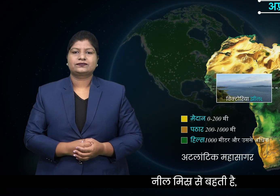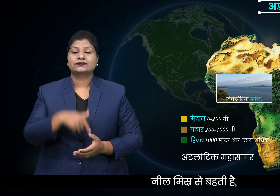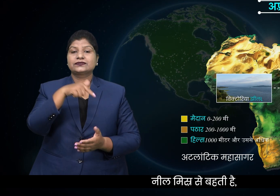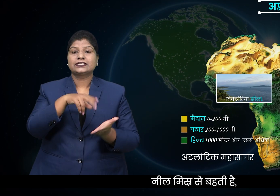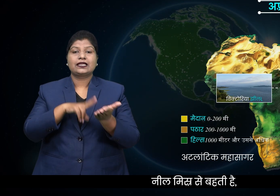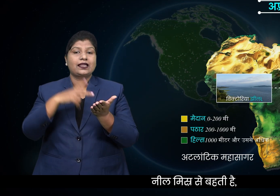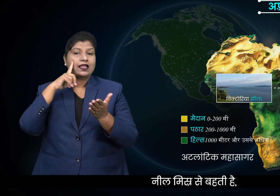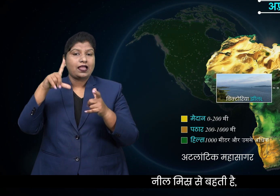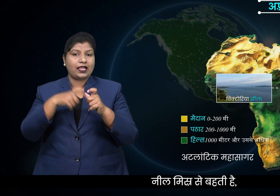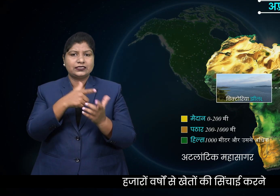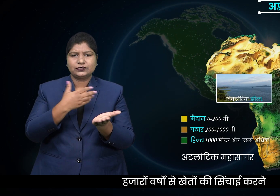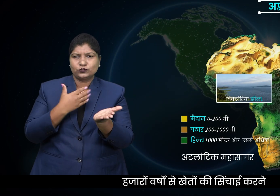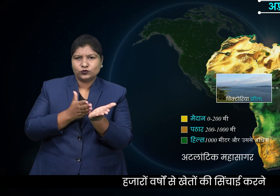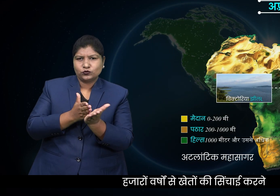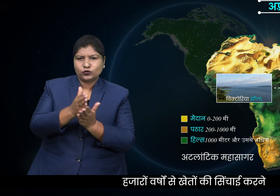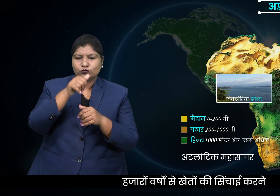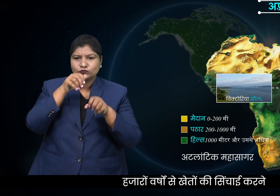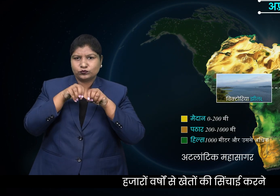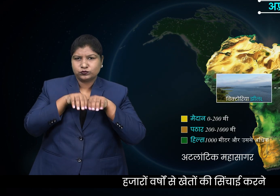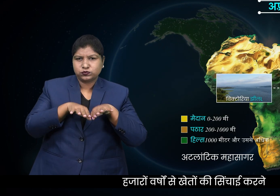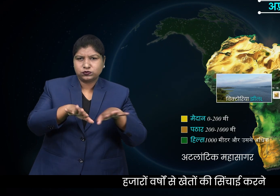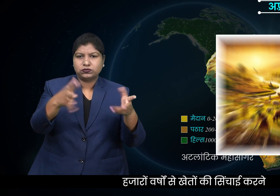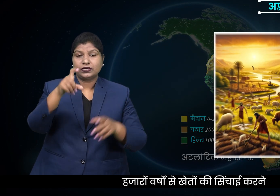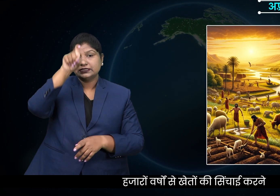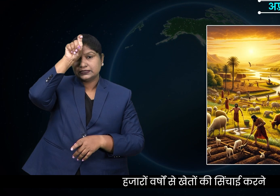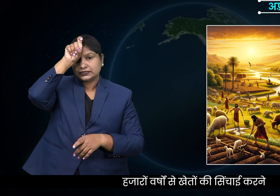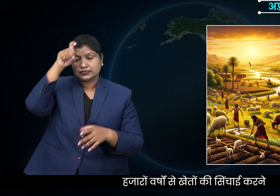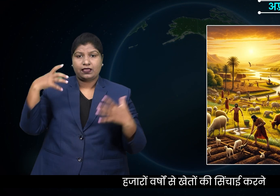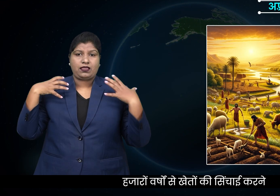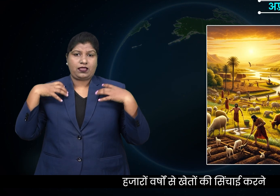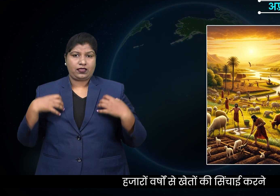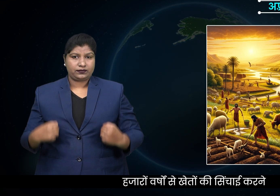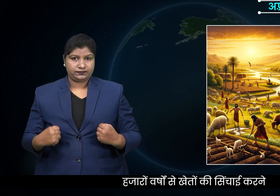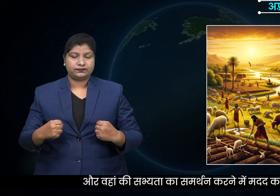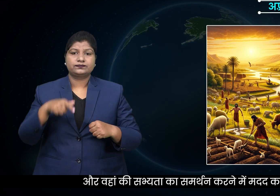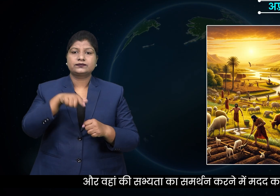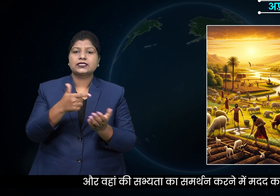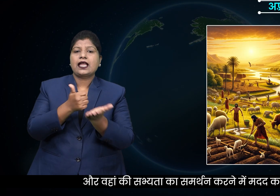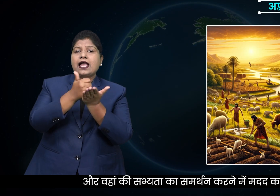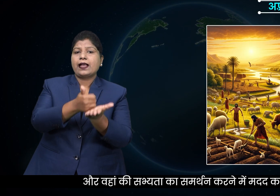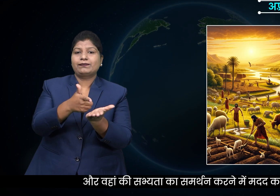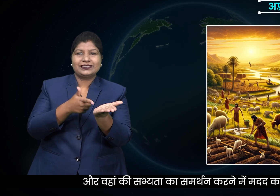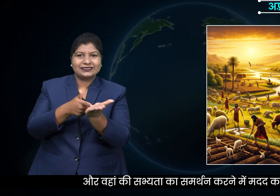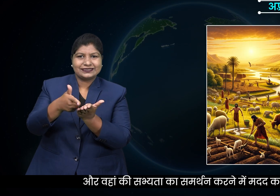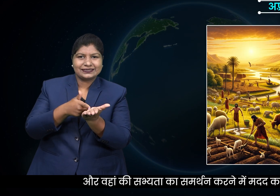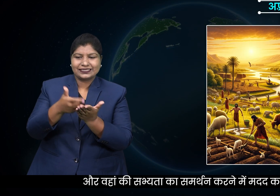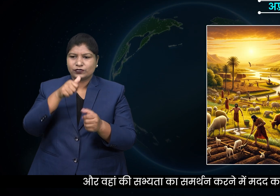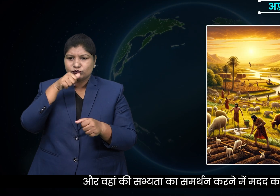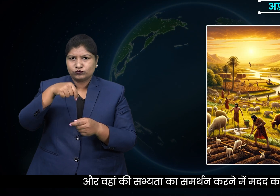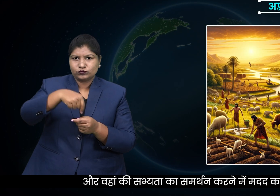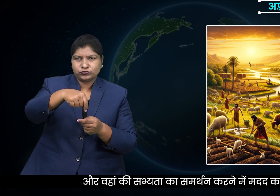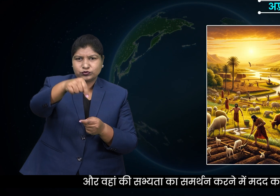नाइल मिस्र से बहती है, हजारों वर्षों से खेतों की सिंचाई करने और वहाँ की सभ्यता